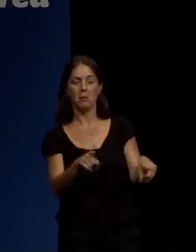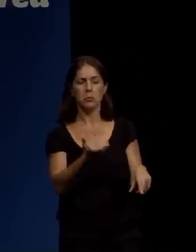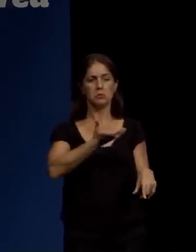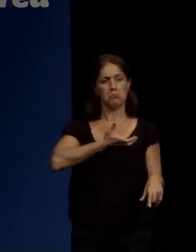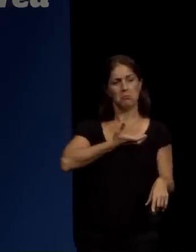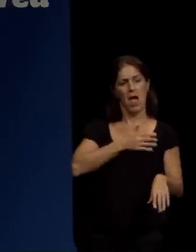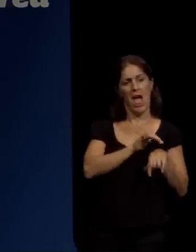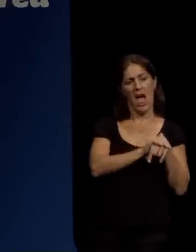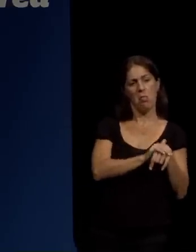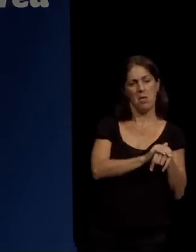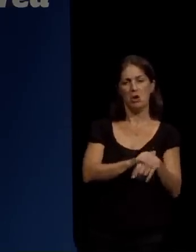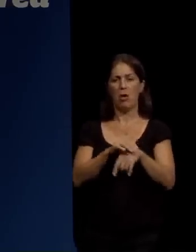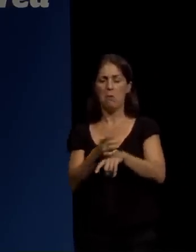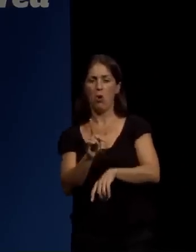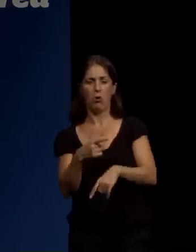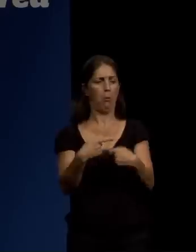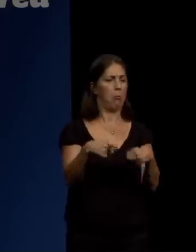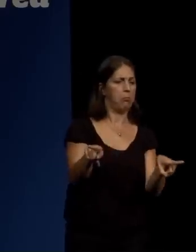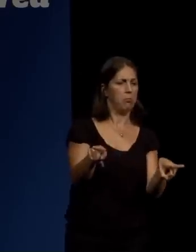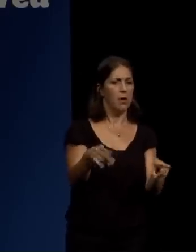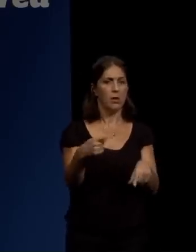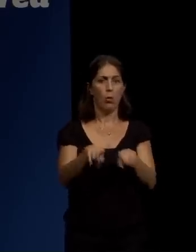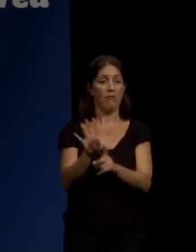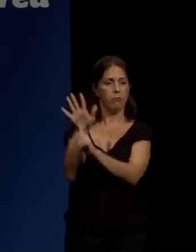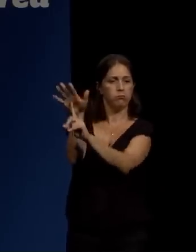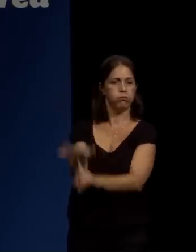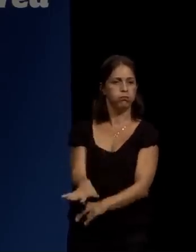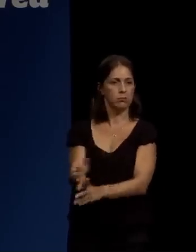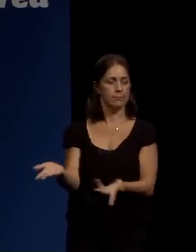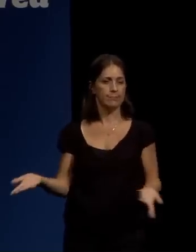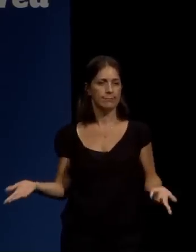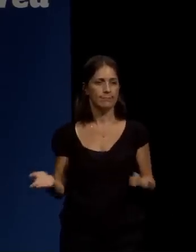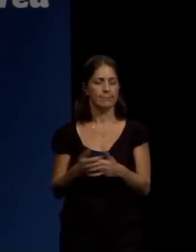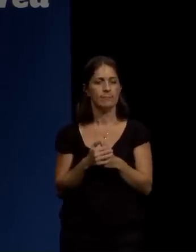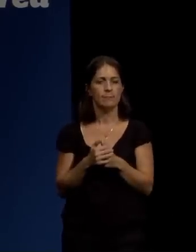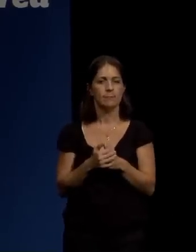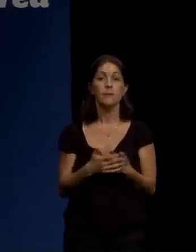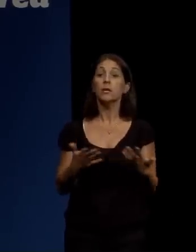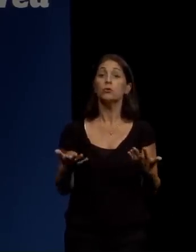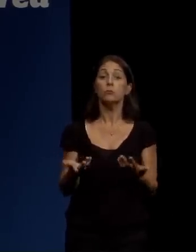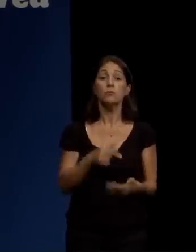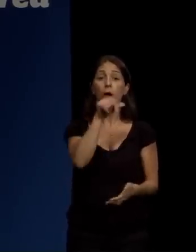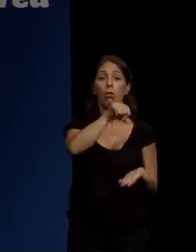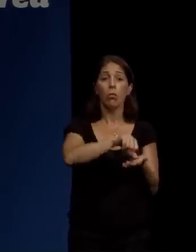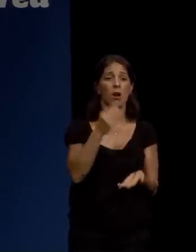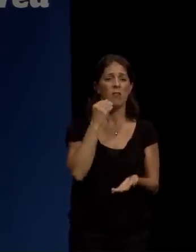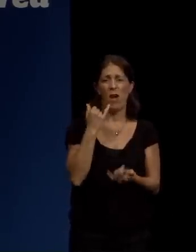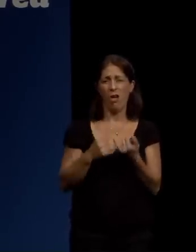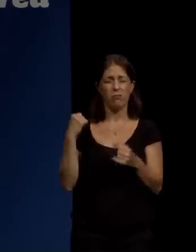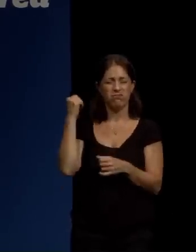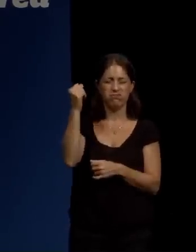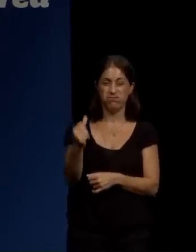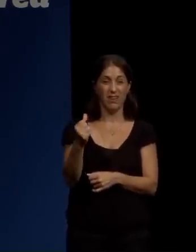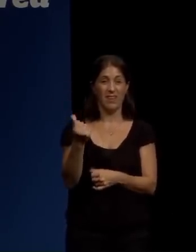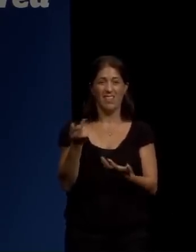dos amigos e aqueles que non eran dos amigos, deixando marxinados a quenes non eran dos amigos. E a cidade de Ferrol leva sufrido estes 16